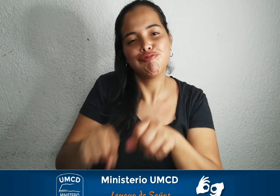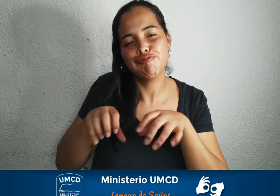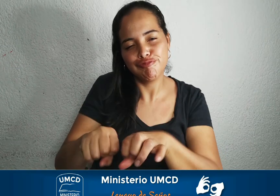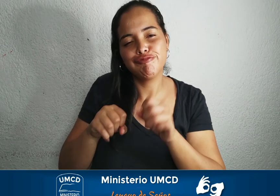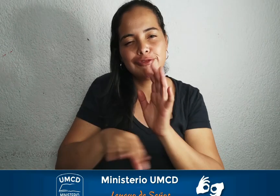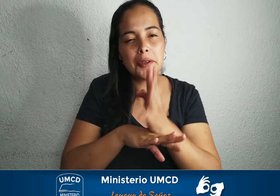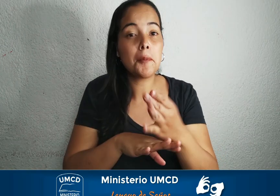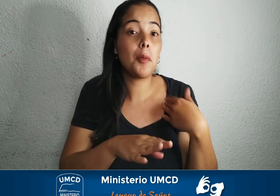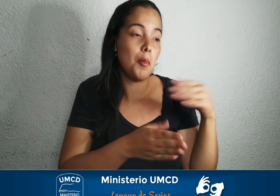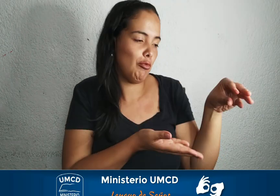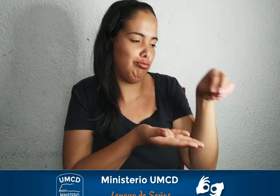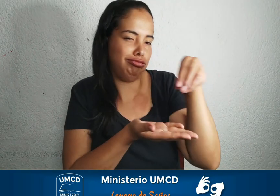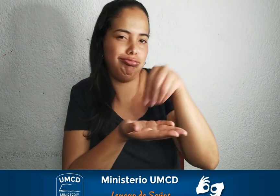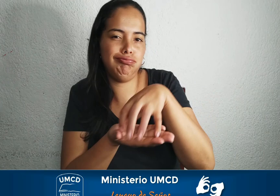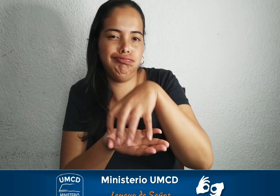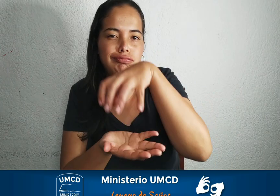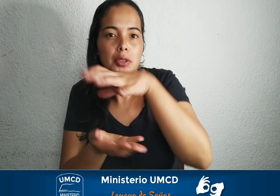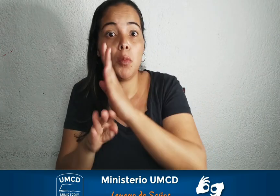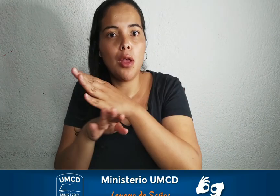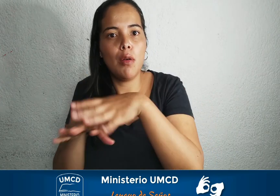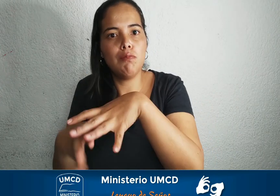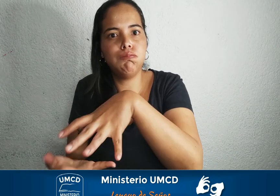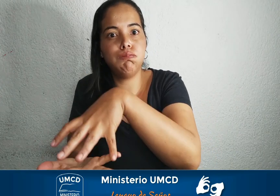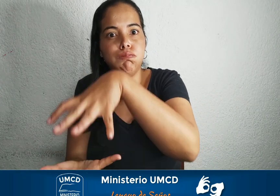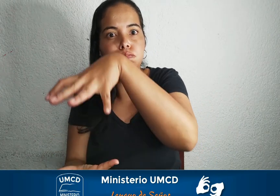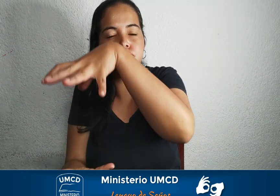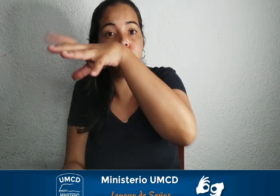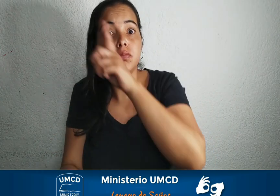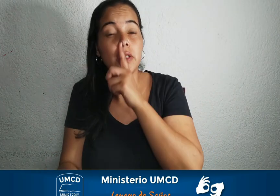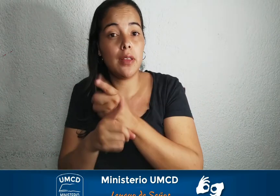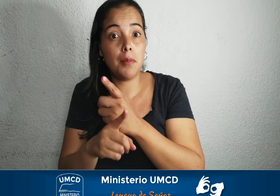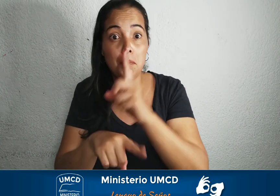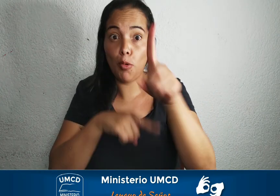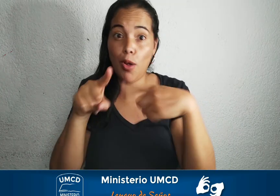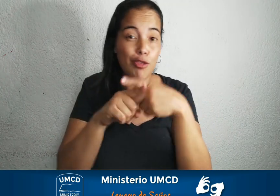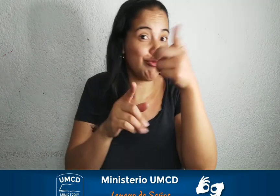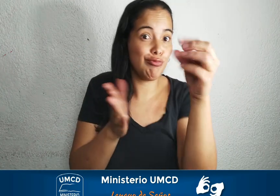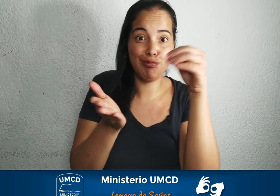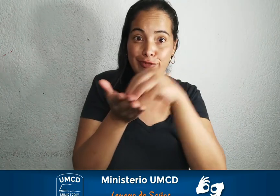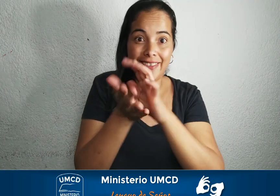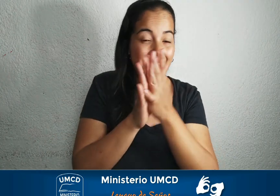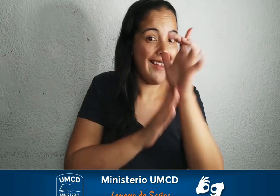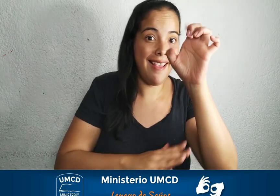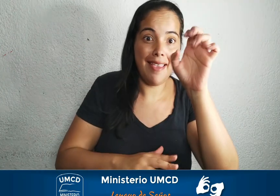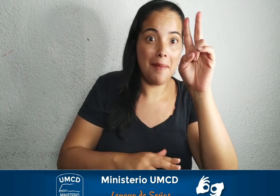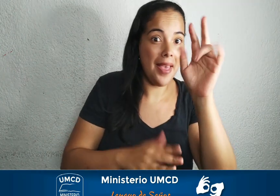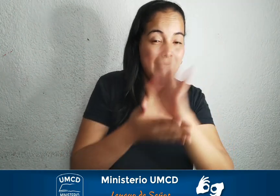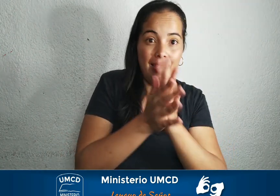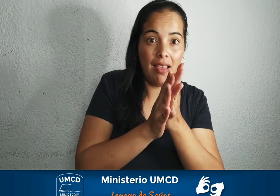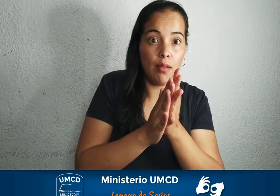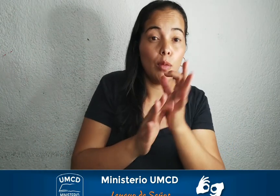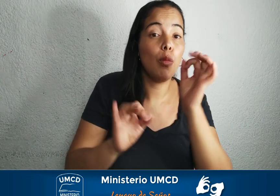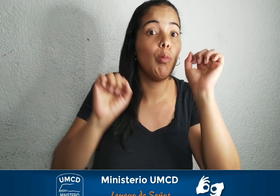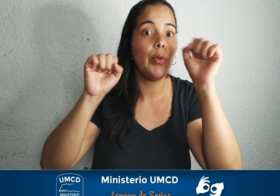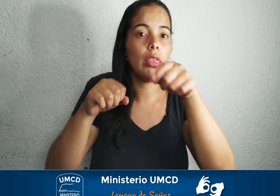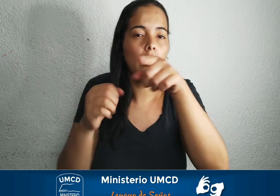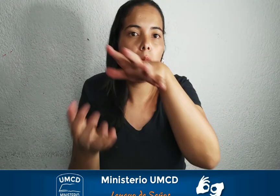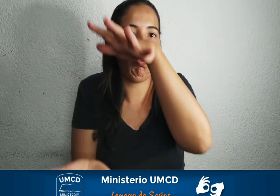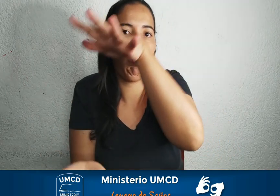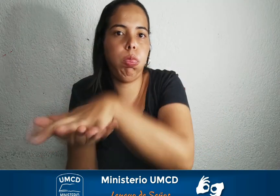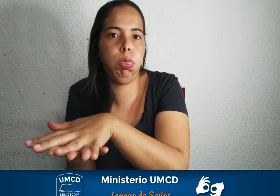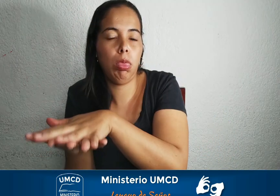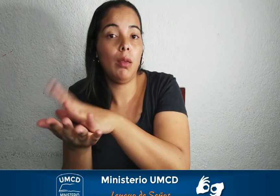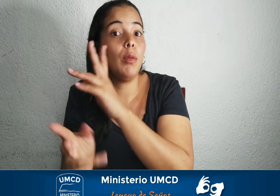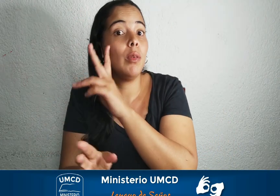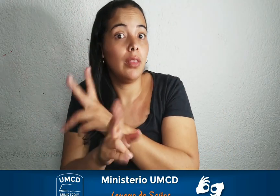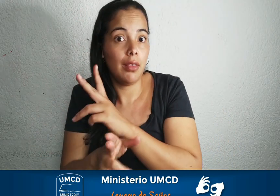vamos a hacer pan, la levadura es tan necesaria. Pero cuando hablamos de nuestra vida espiritual, la levadura es un producto